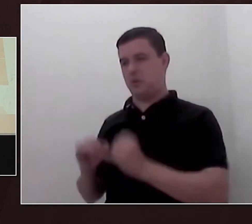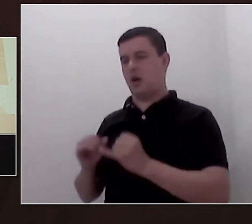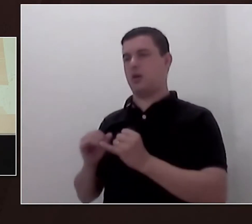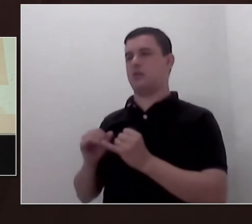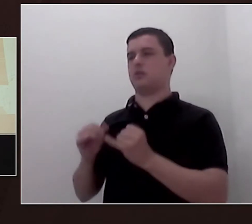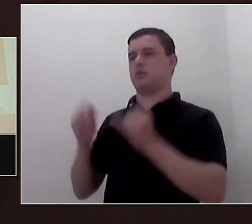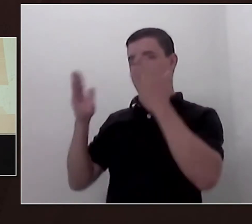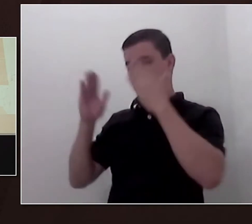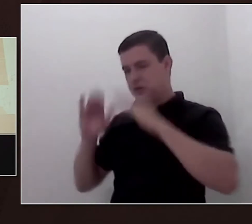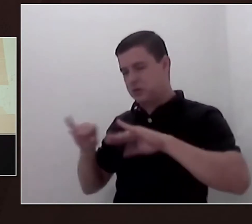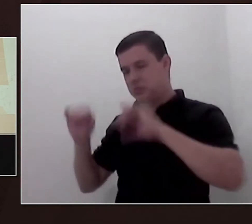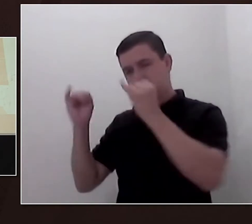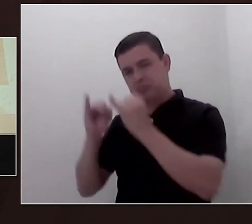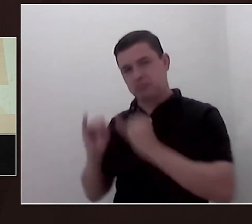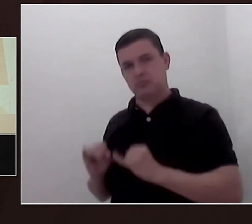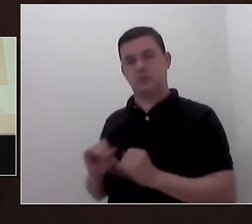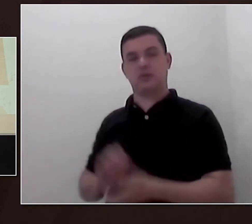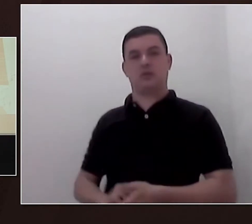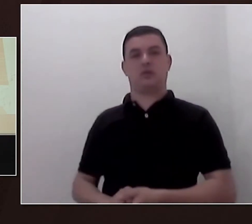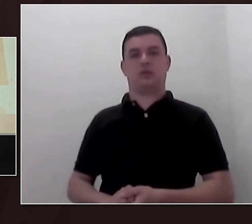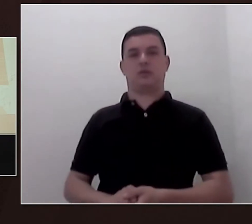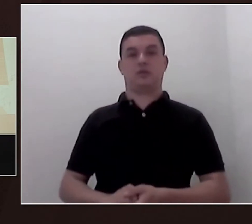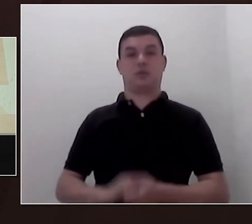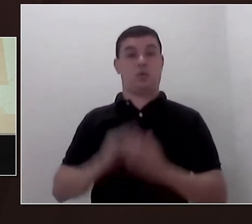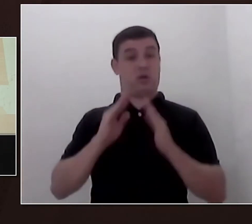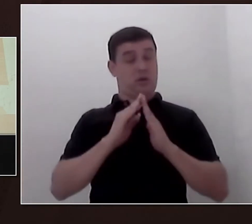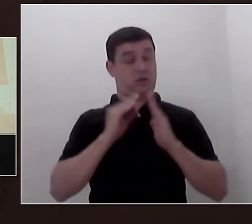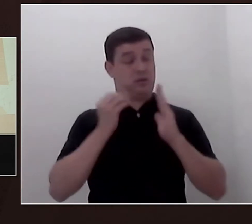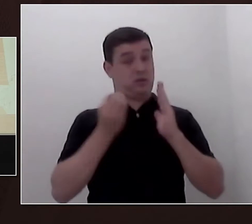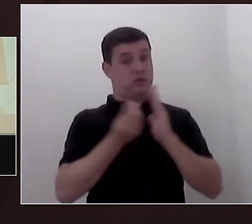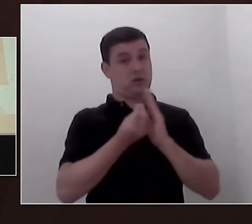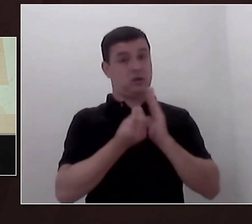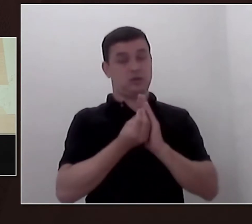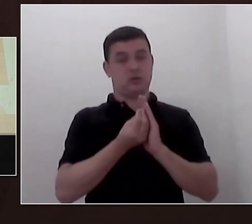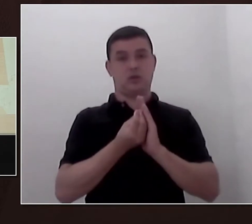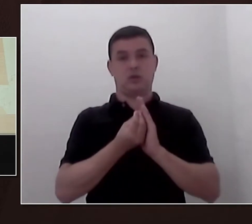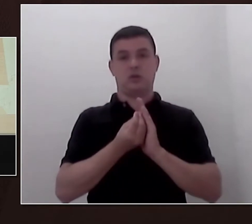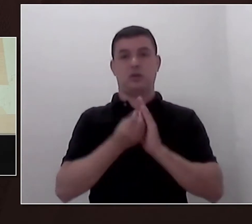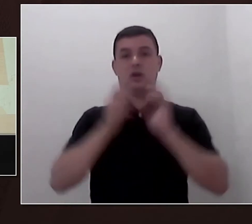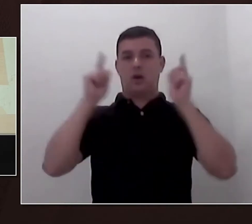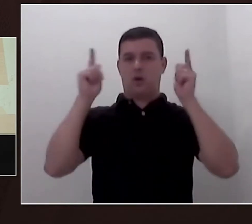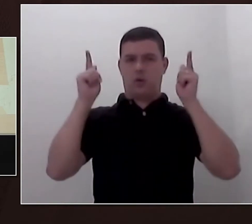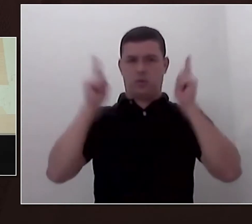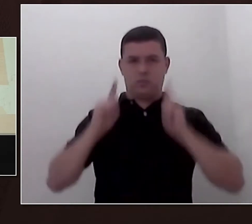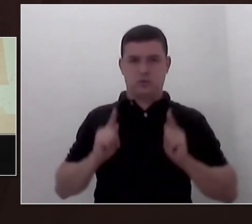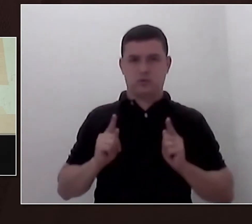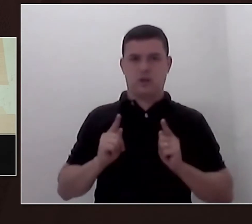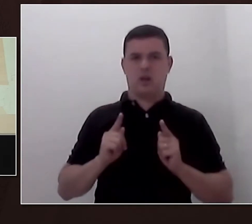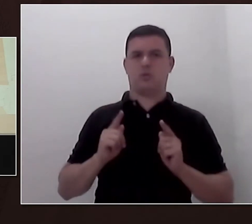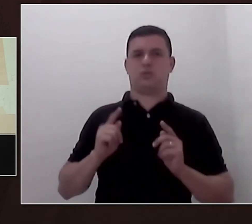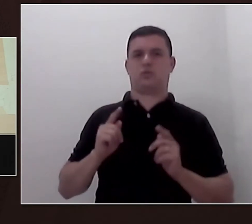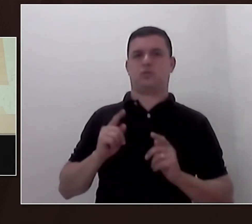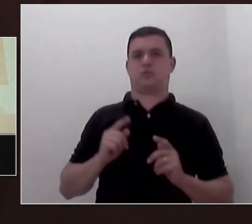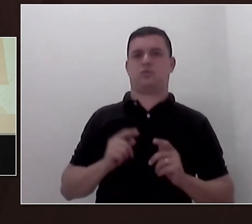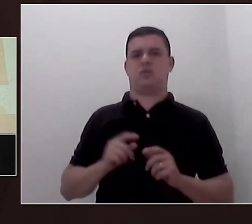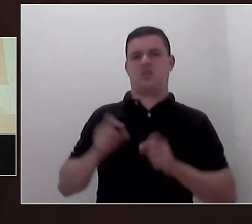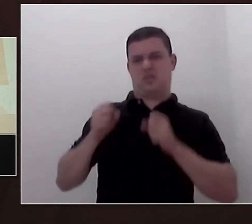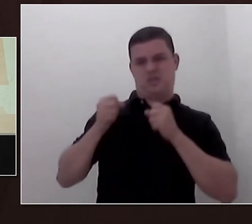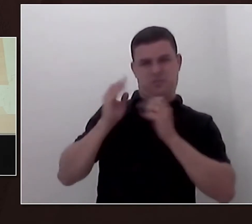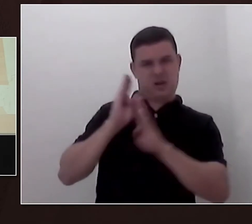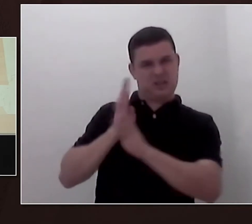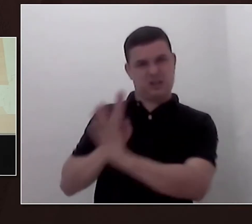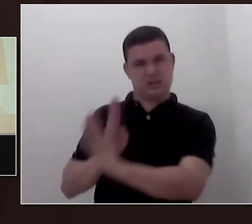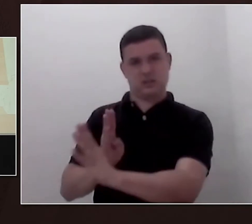perseguições. A igreja não teve apenas de enfrentar o judaísmo, o orientalismo, mas também sofreu com a hostilidade